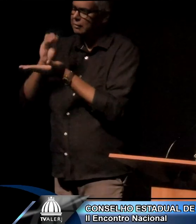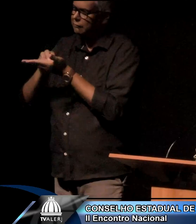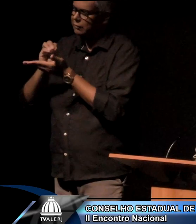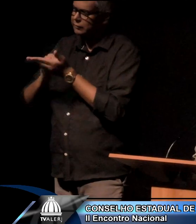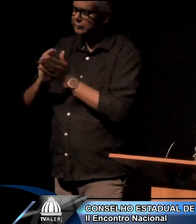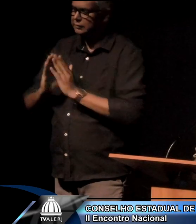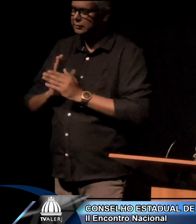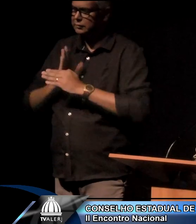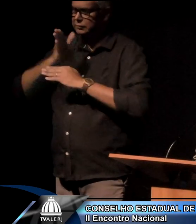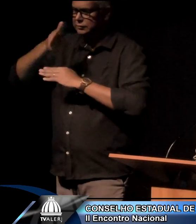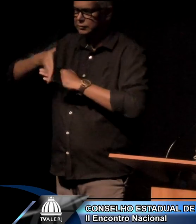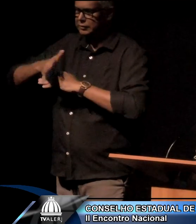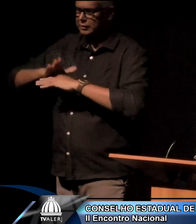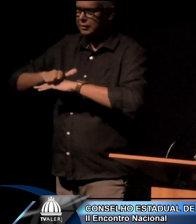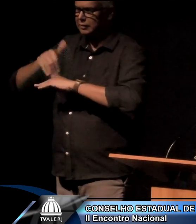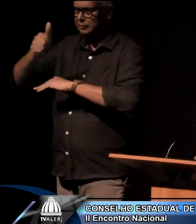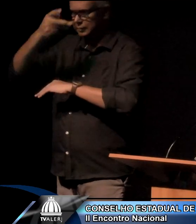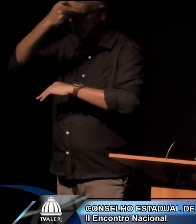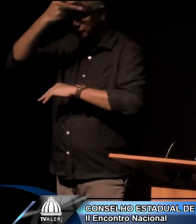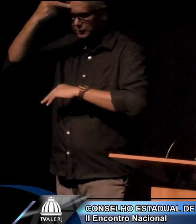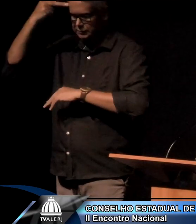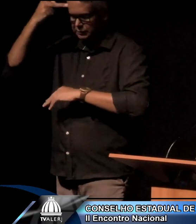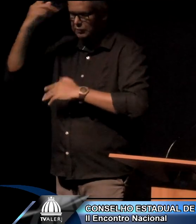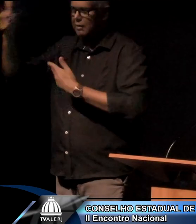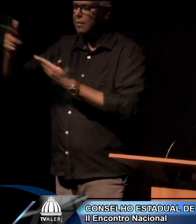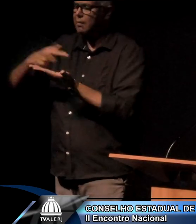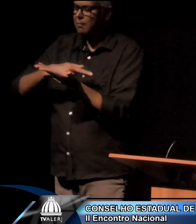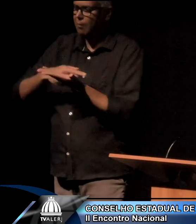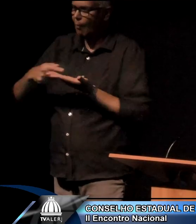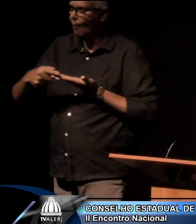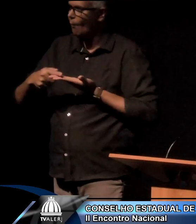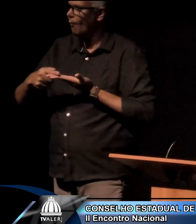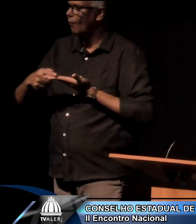Amapá Rondônia